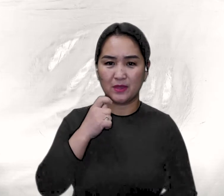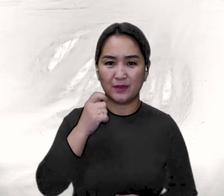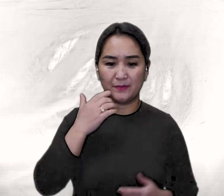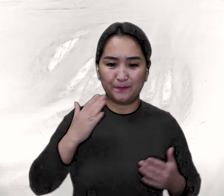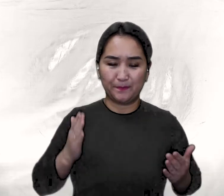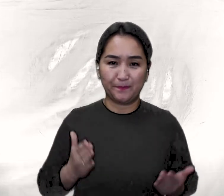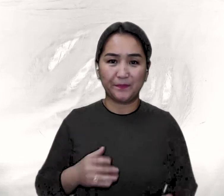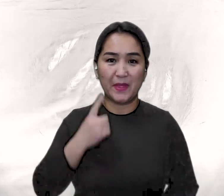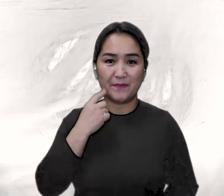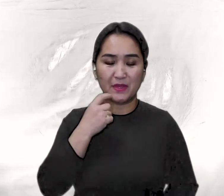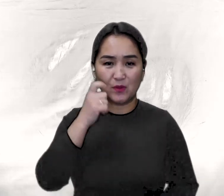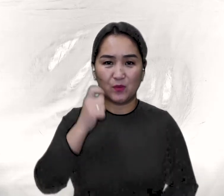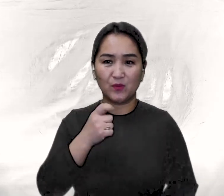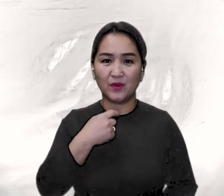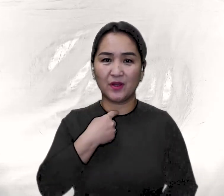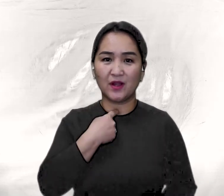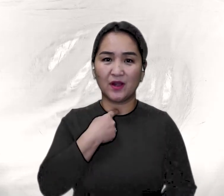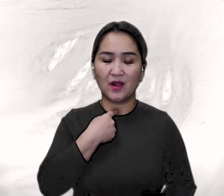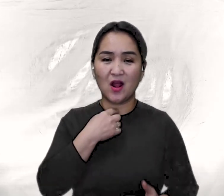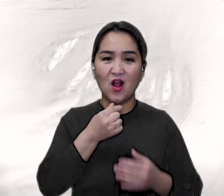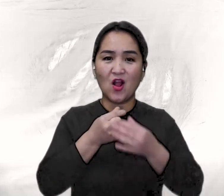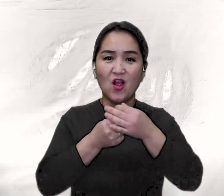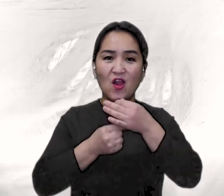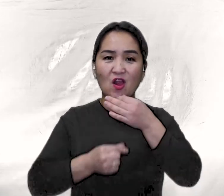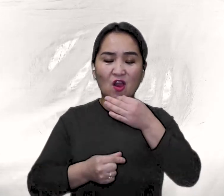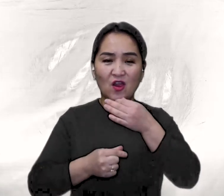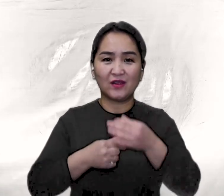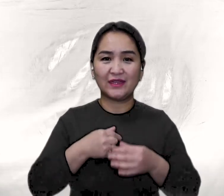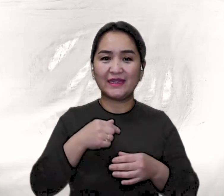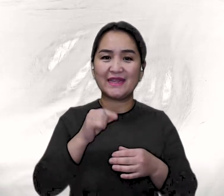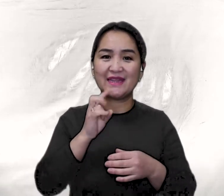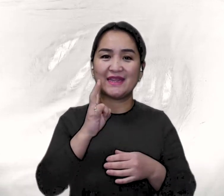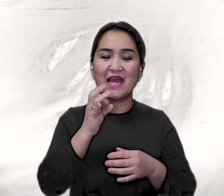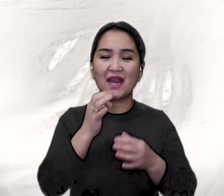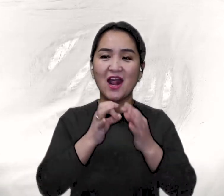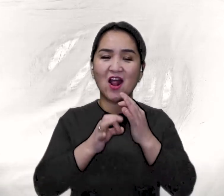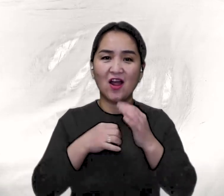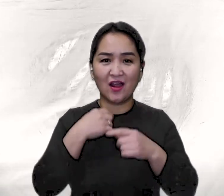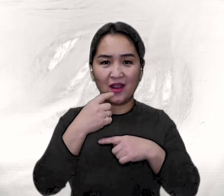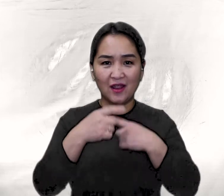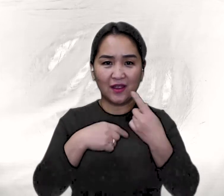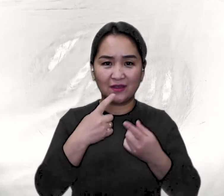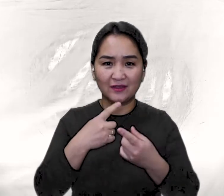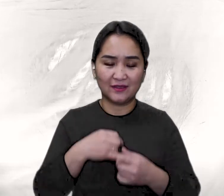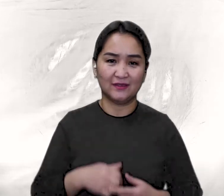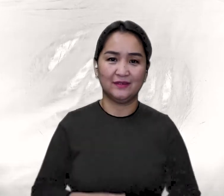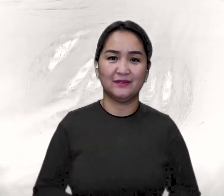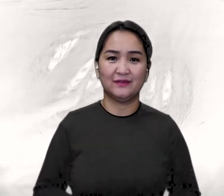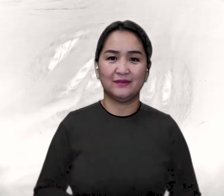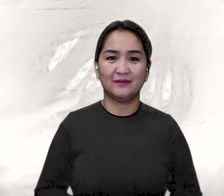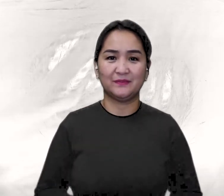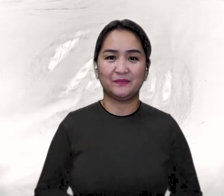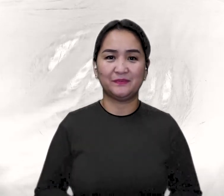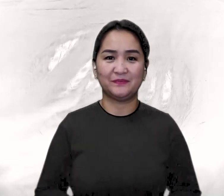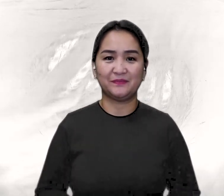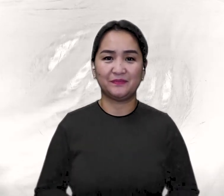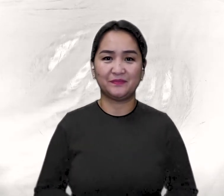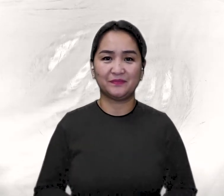бийтэй болол хоолоо молоо улам гэд жил ирэх тусам нарийсэт байдığım шиг санагдал. Аа.